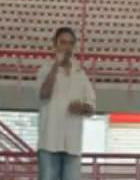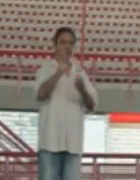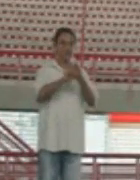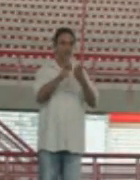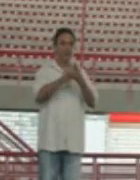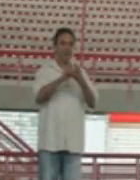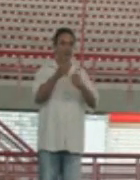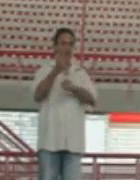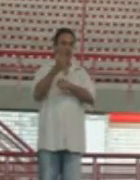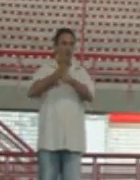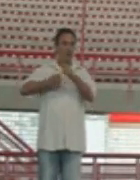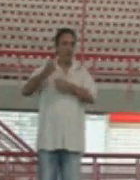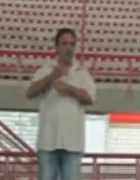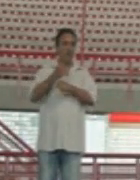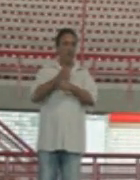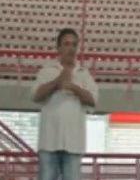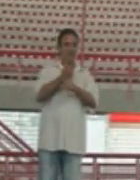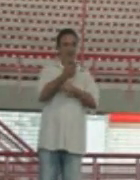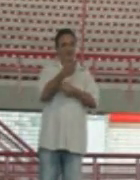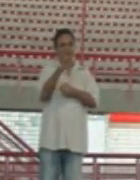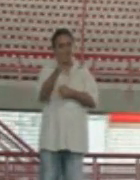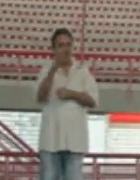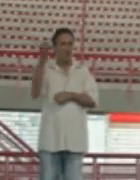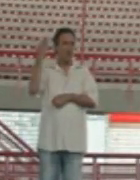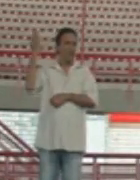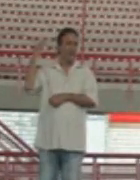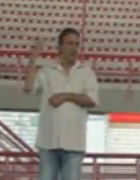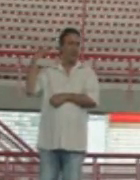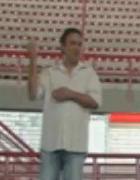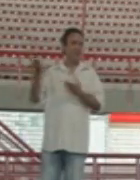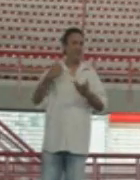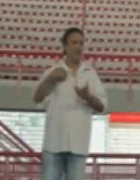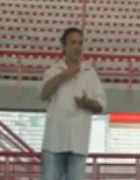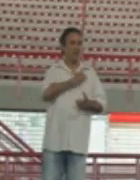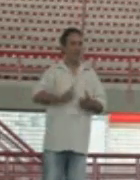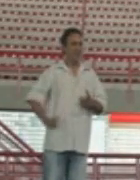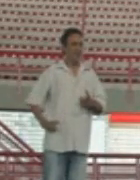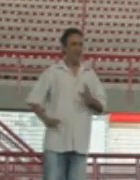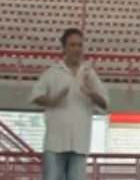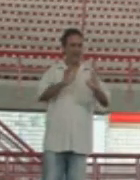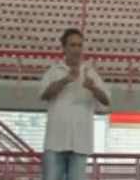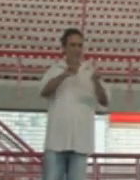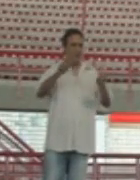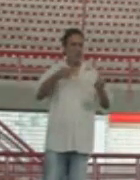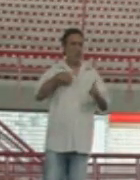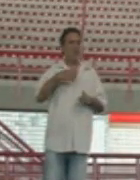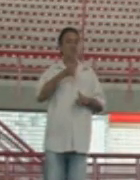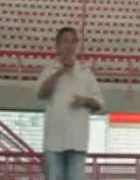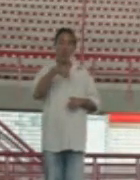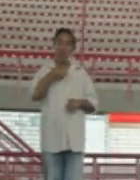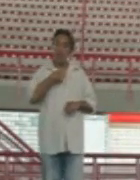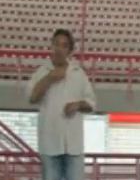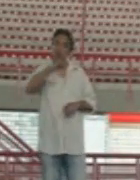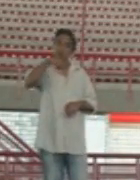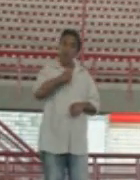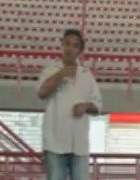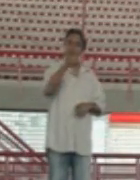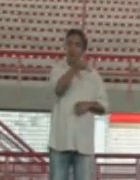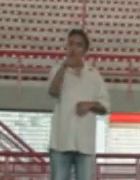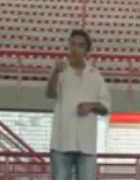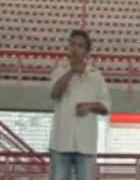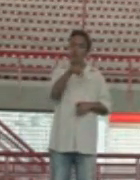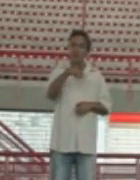atrás, né? Ele me apresentou como deputado, mas na verdade eu costumo dizer que eu sou professor e